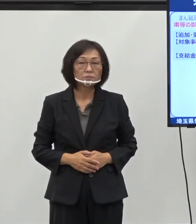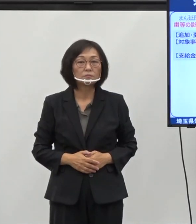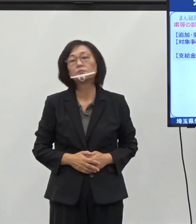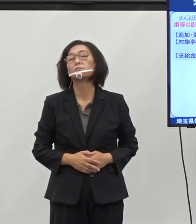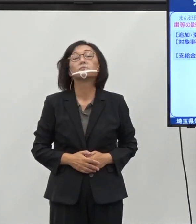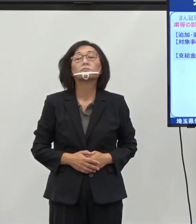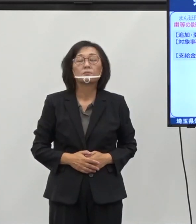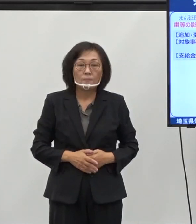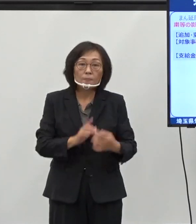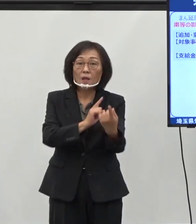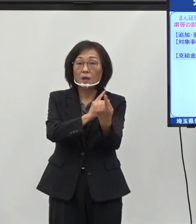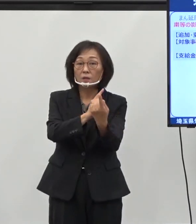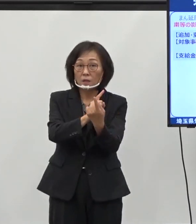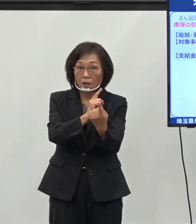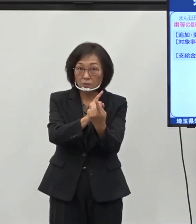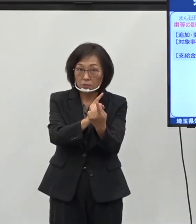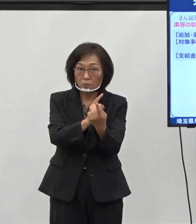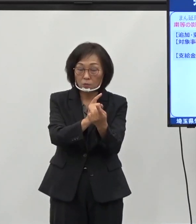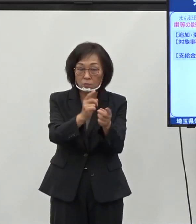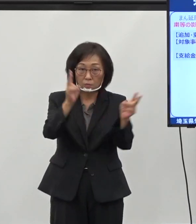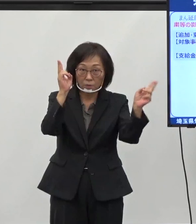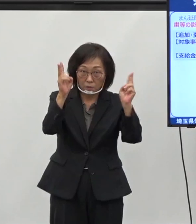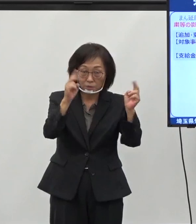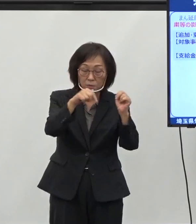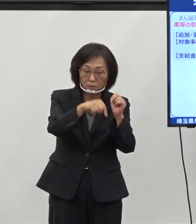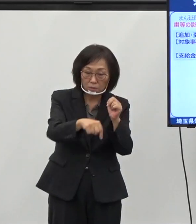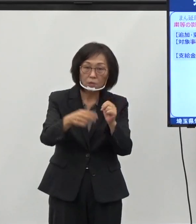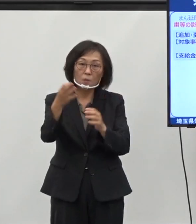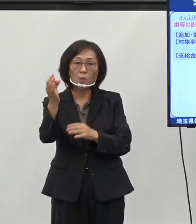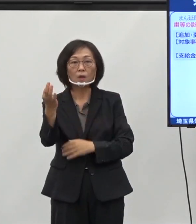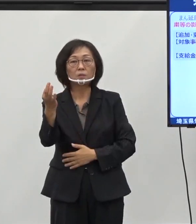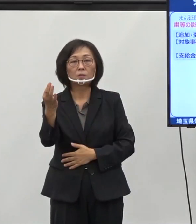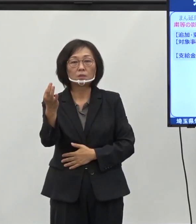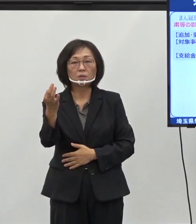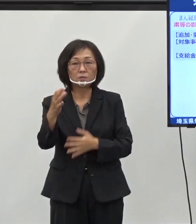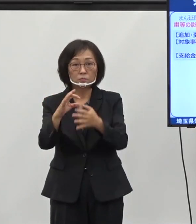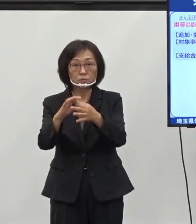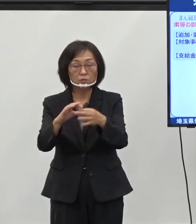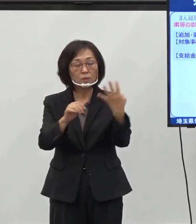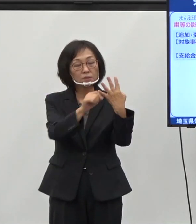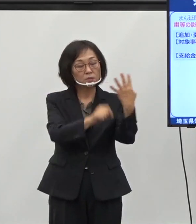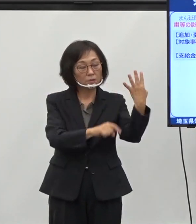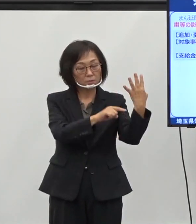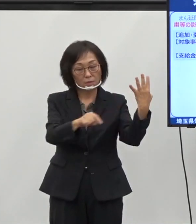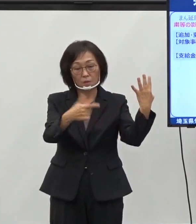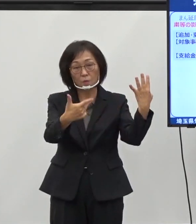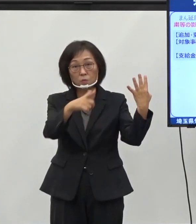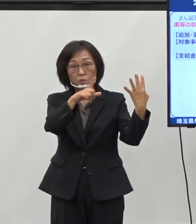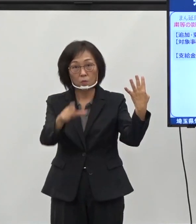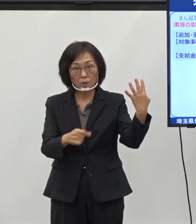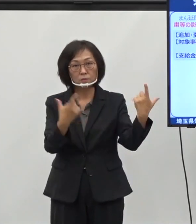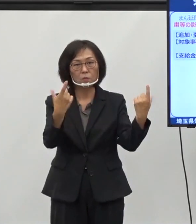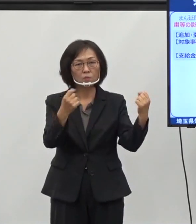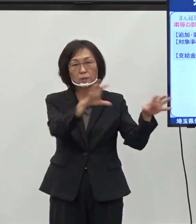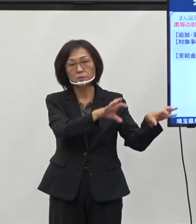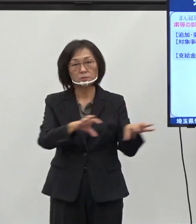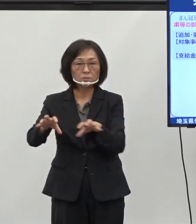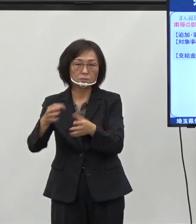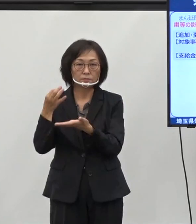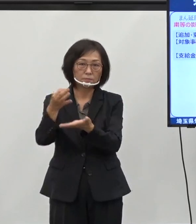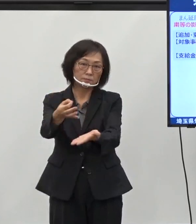対象事業者や支給金額につきましては、4月から6月までと同様にな